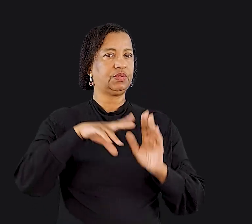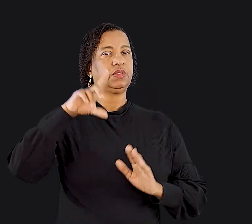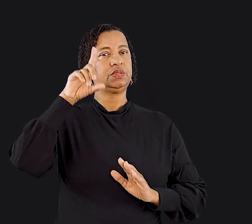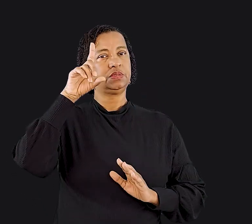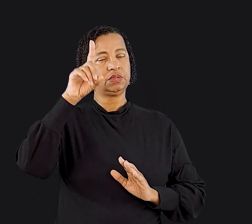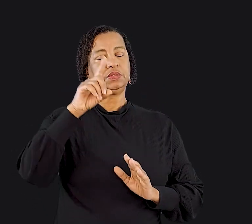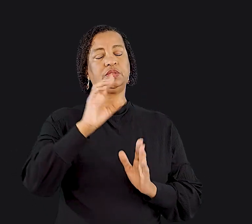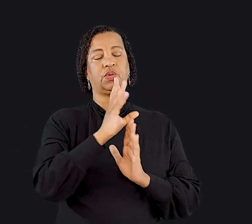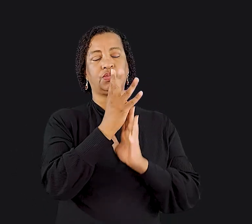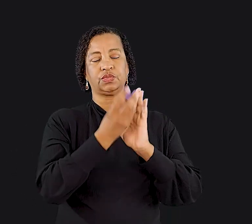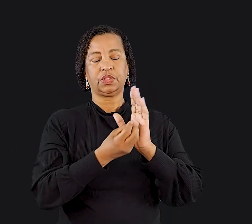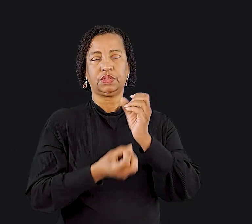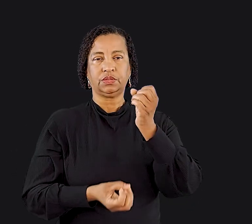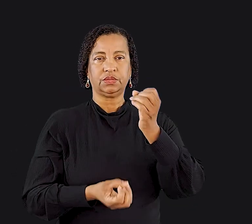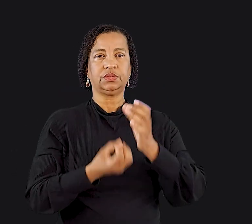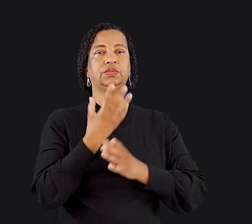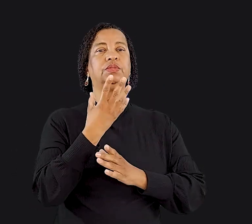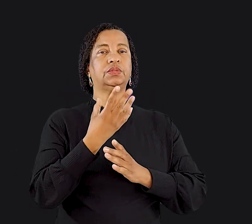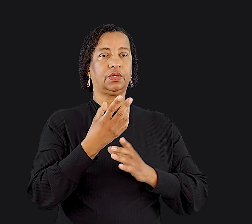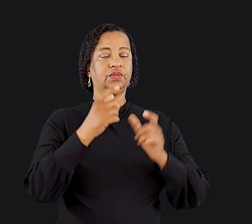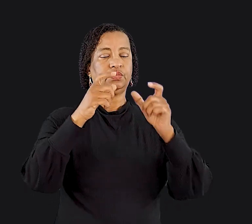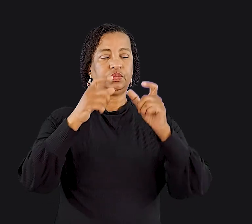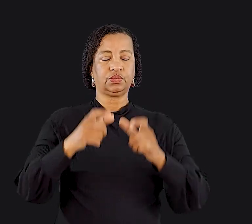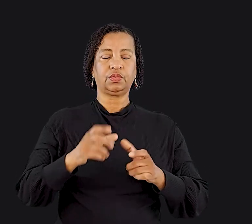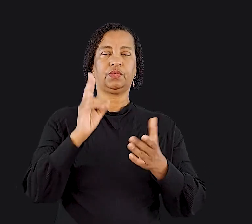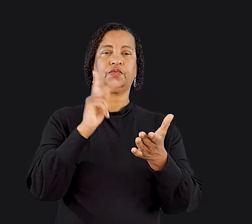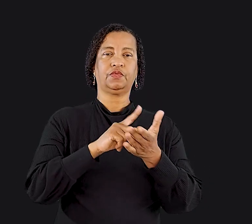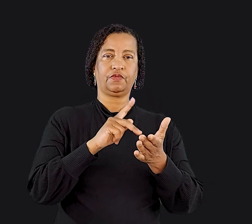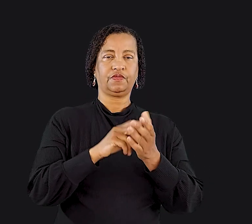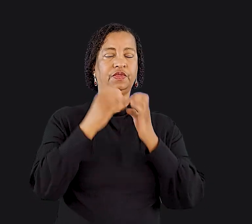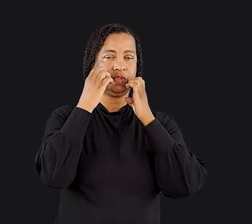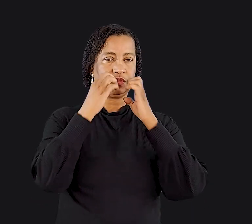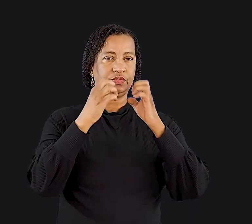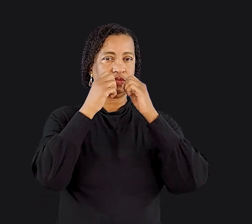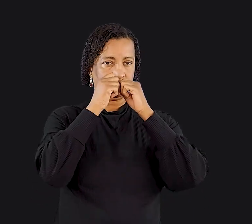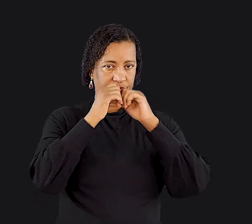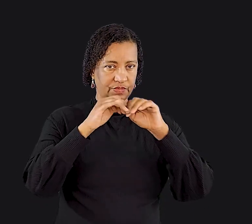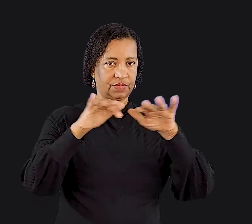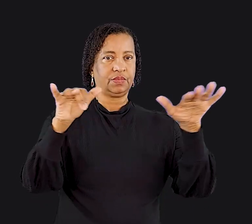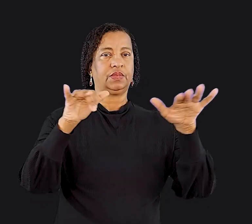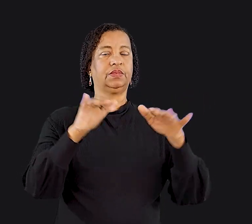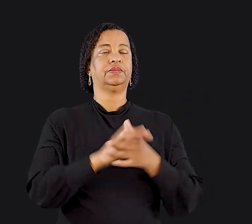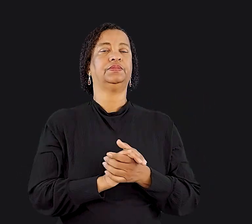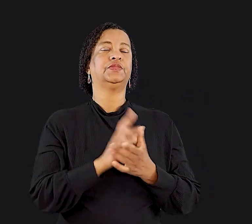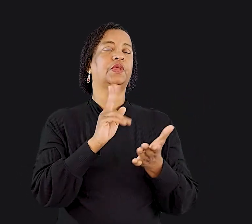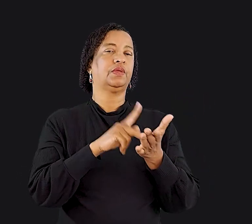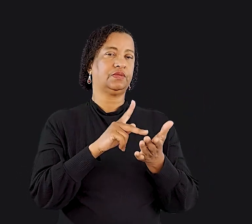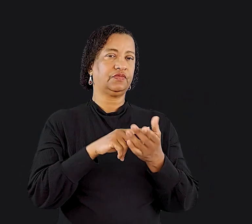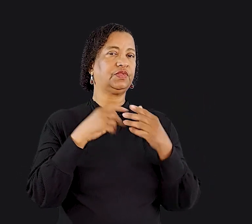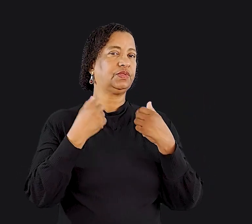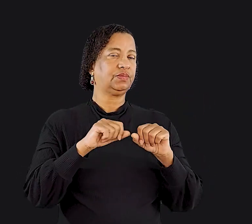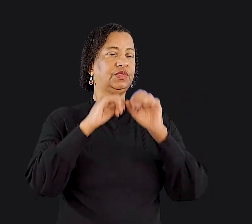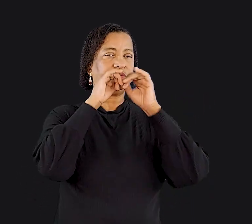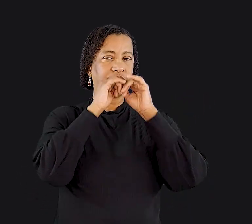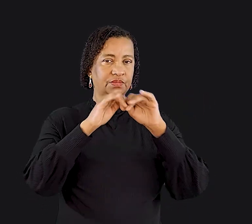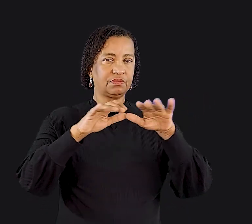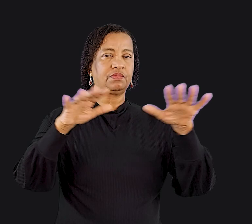que Deus estabeleceu a igreja como fundamento de onde a verdade do Evangelho é proclamada. Esta verdade deve ser